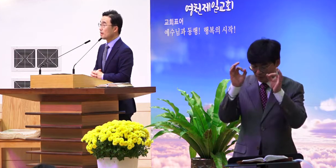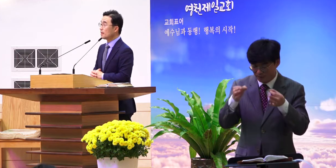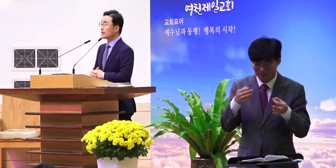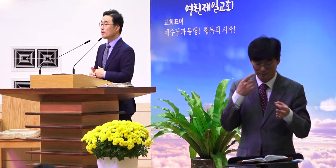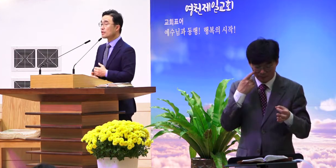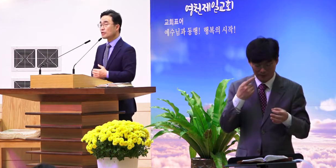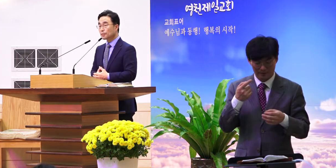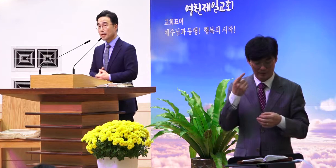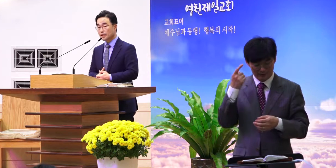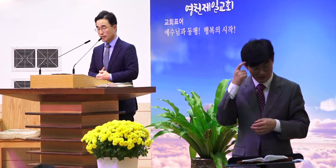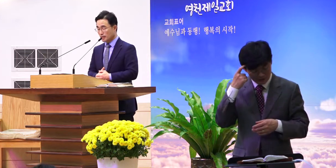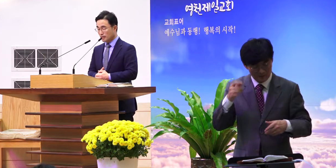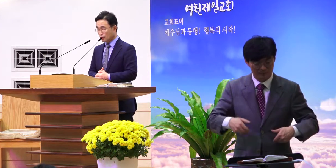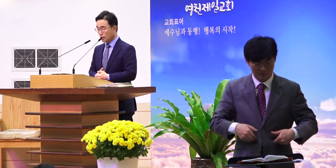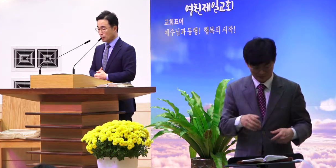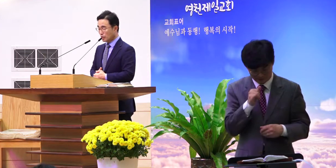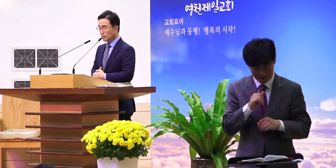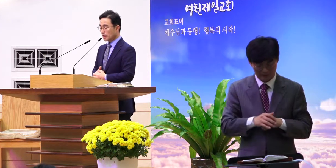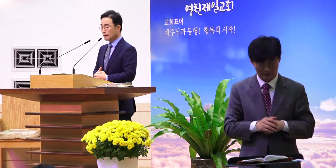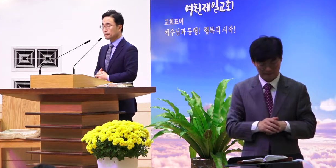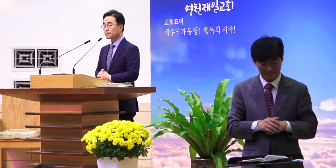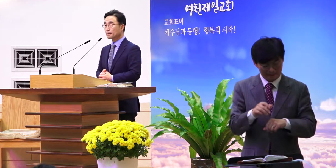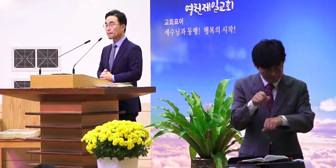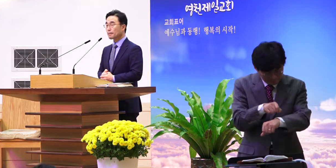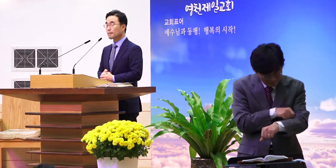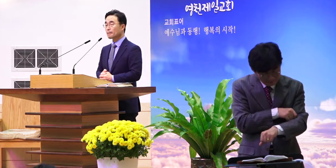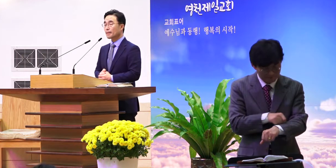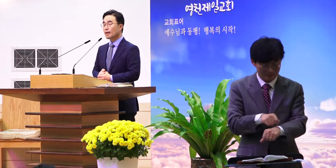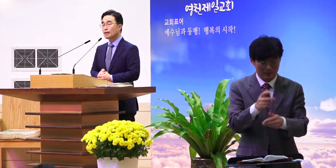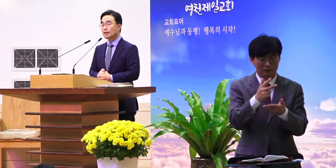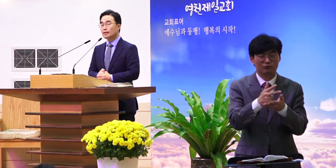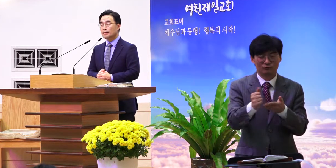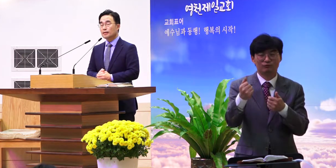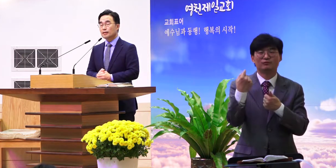해줍니다. 그래서 특별한 주기도문입니다.